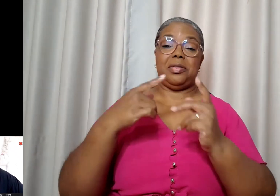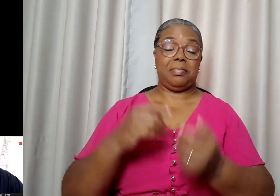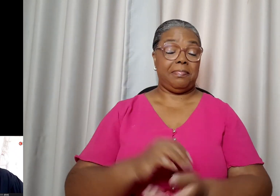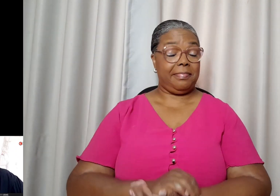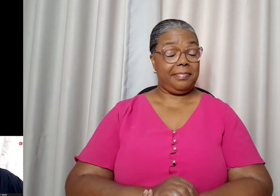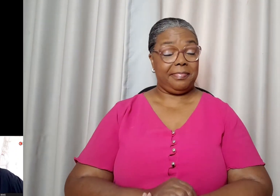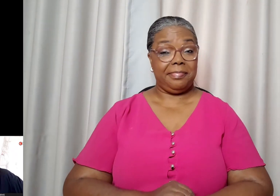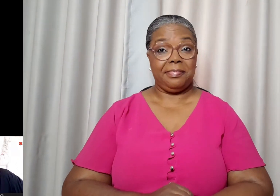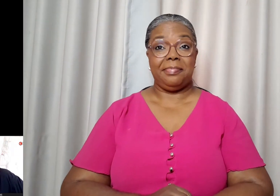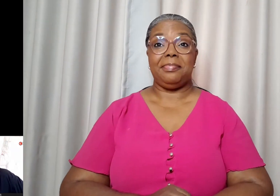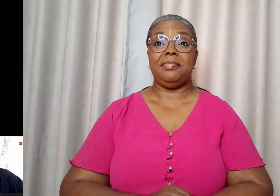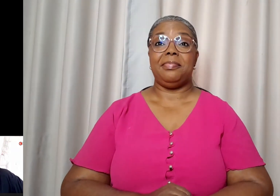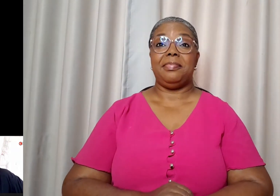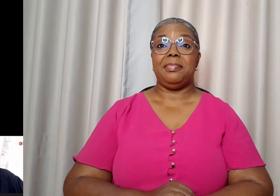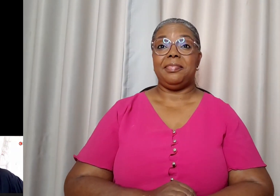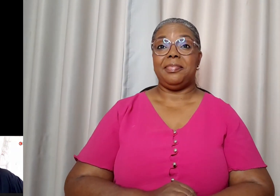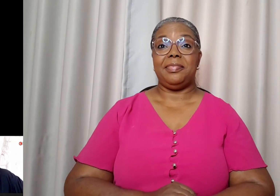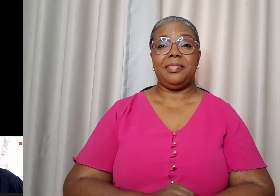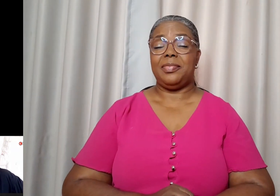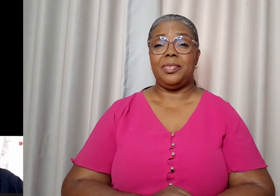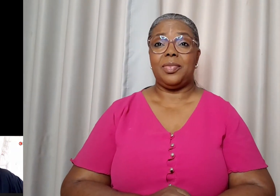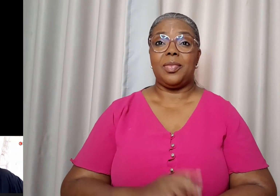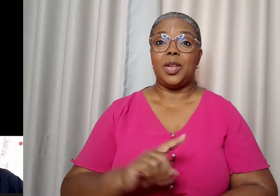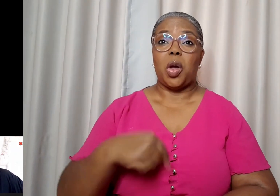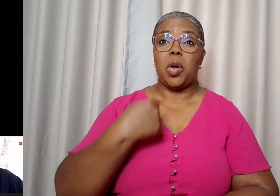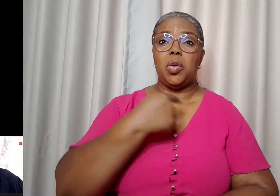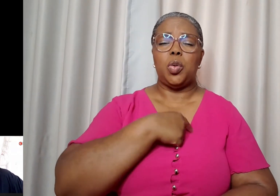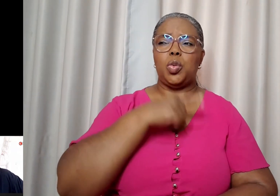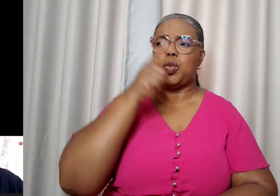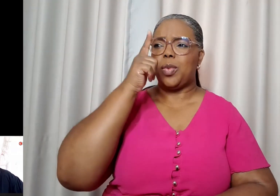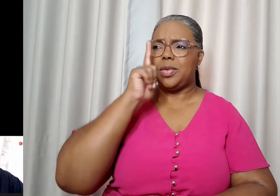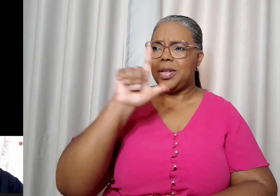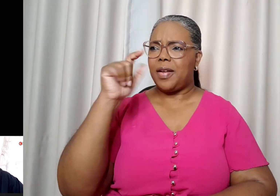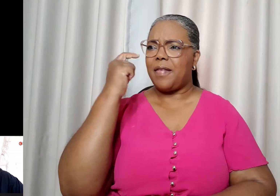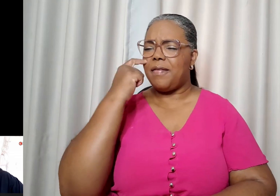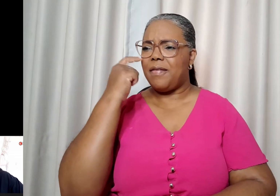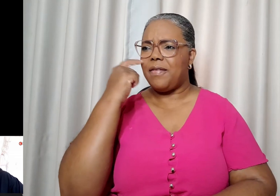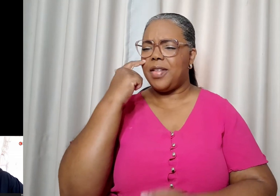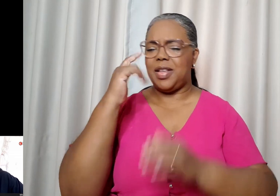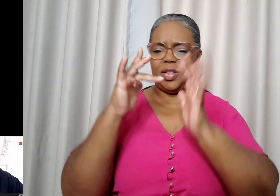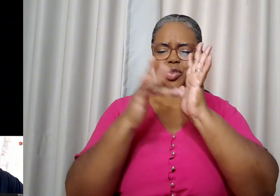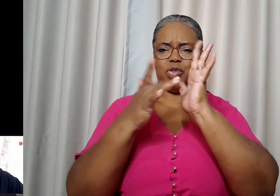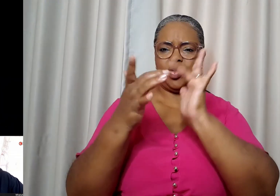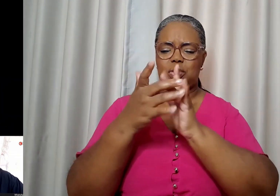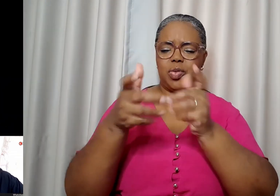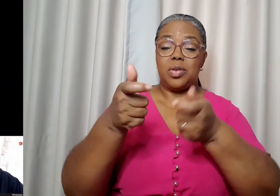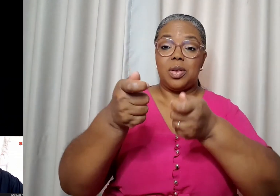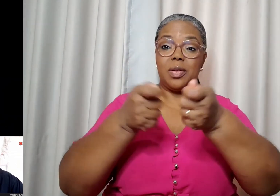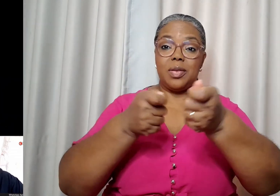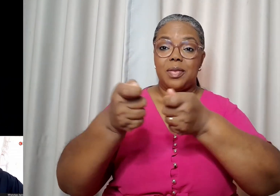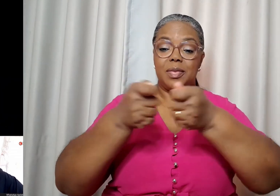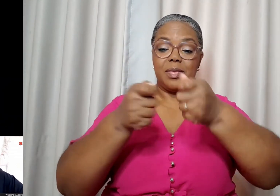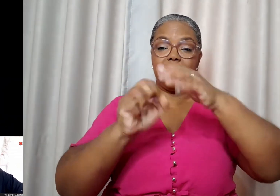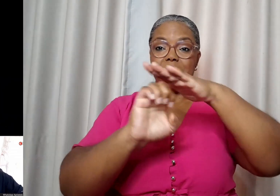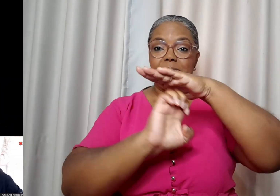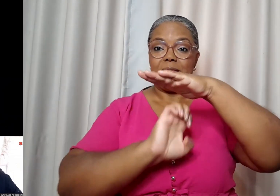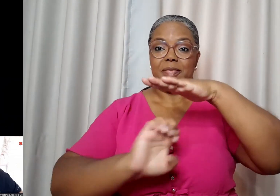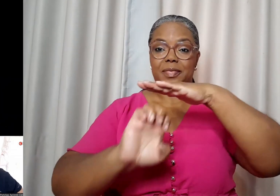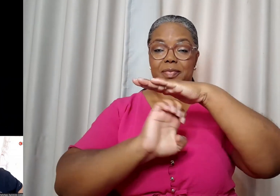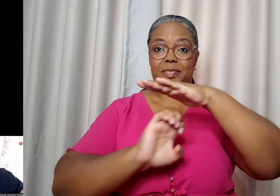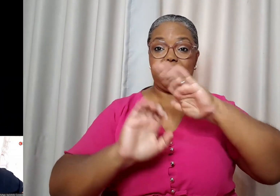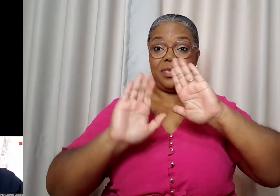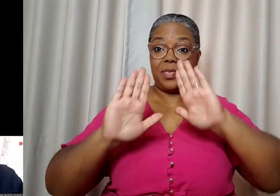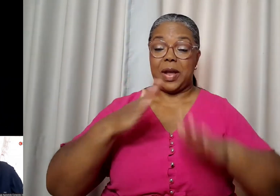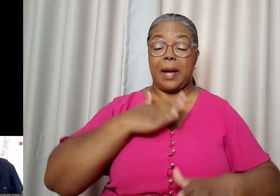Mas nós não conseguimos ver Jesus como um administrador de empresa. E o meu objetivo,